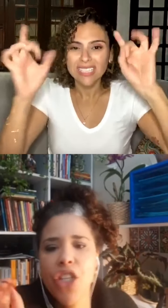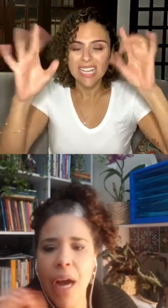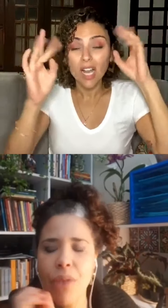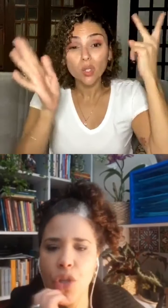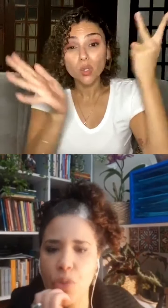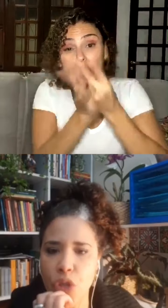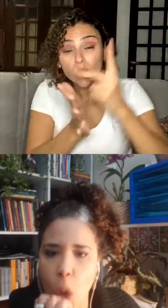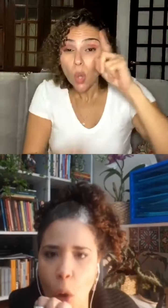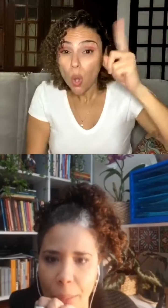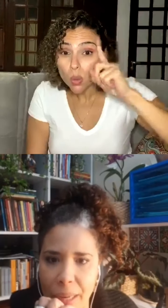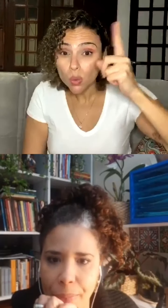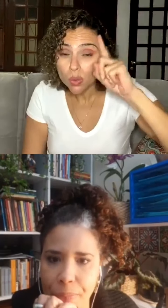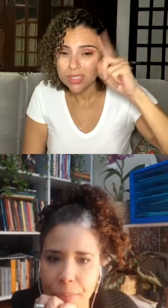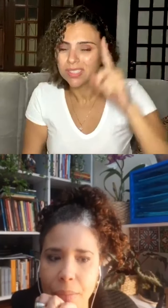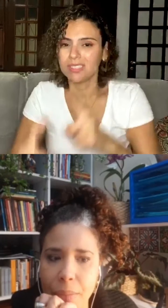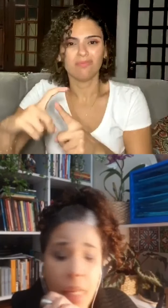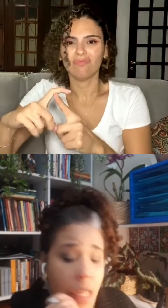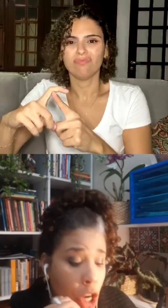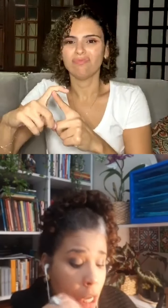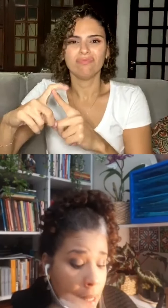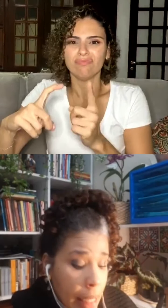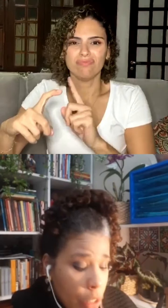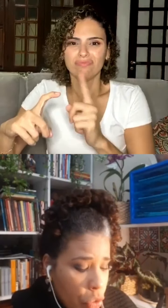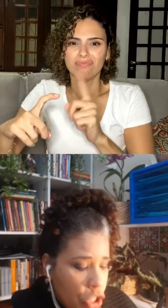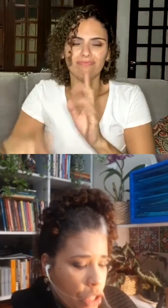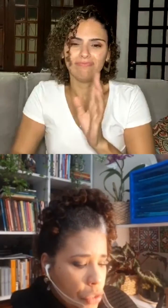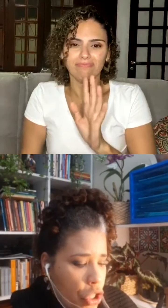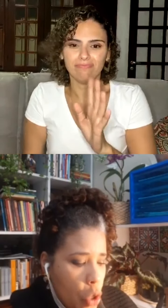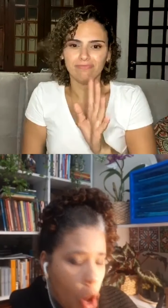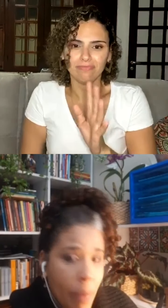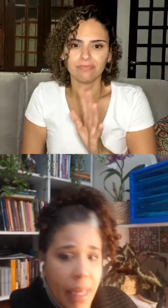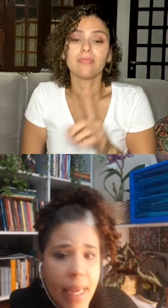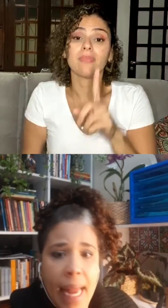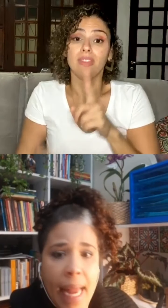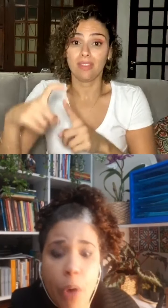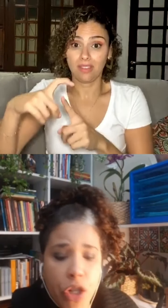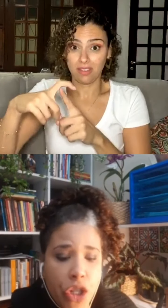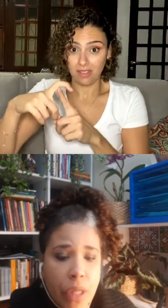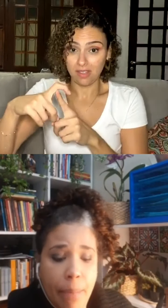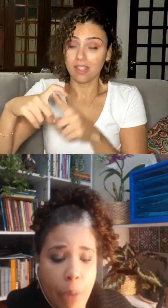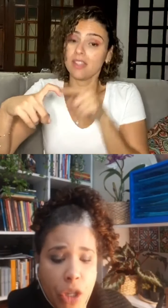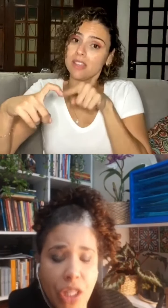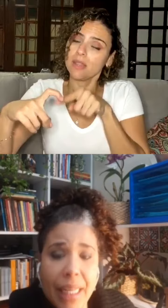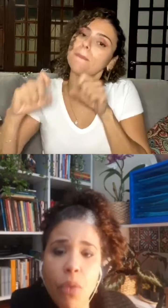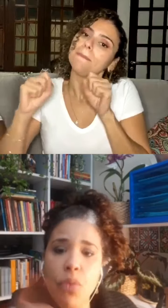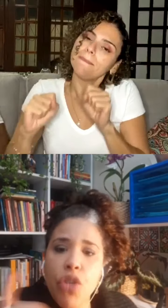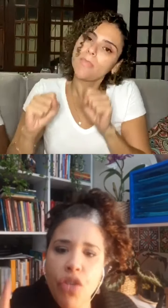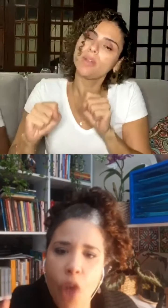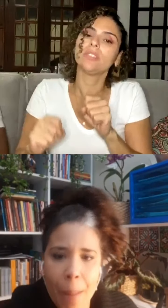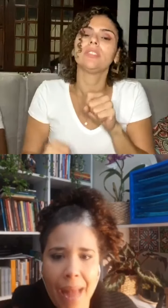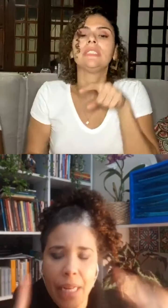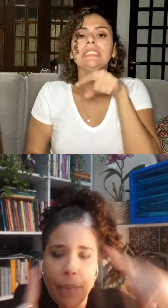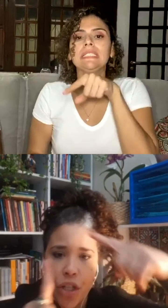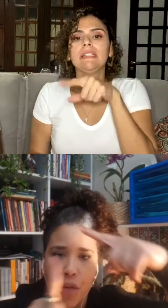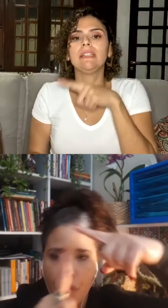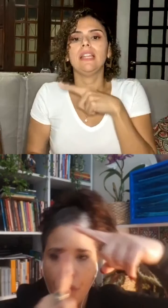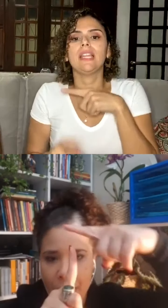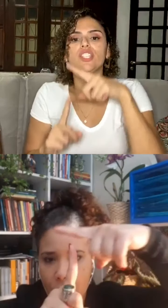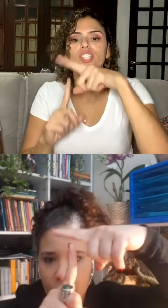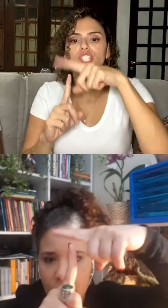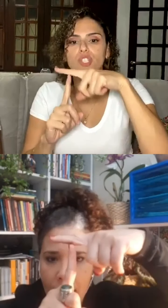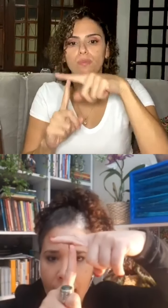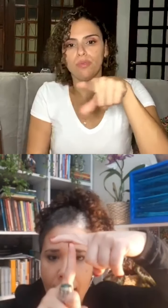ao DIU de cobre. Tanto o DIU de cobre, ele pode ter alguns formatos. Ele pode ter o